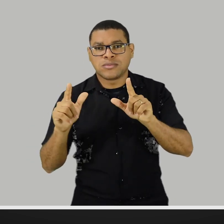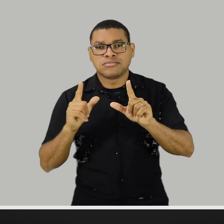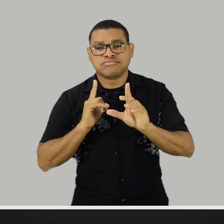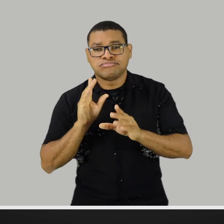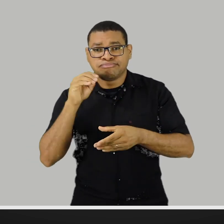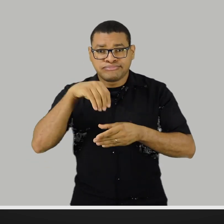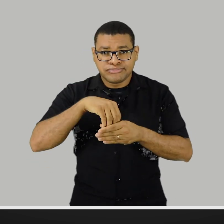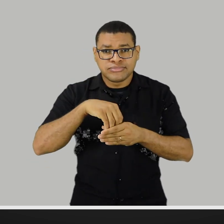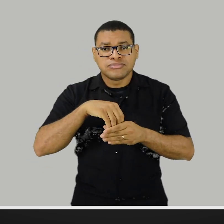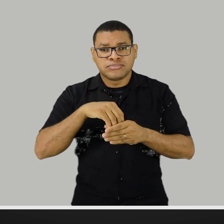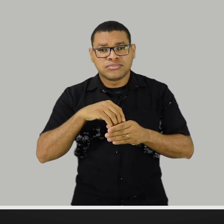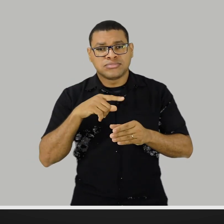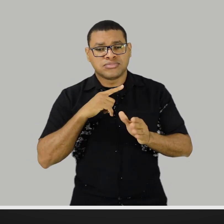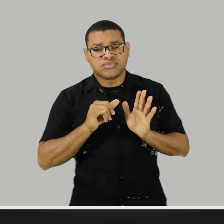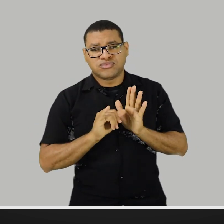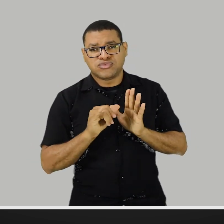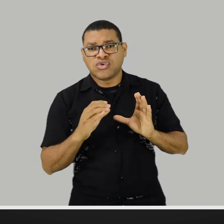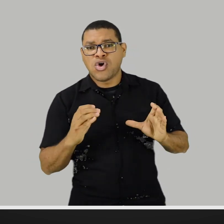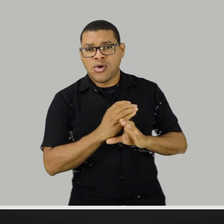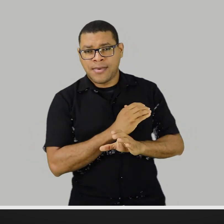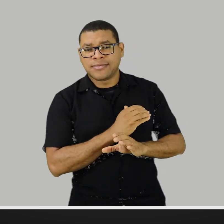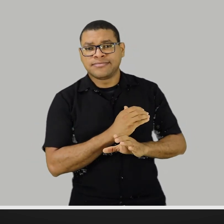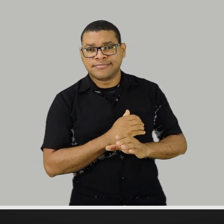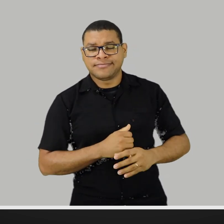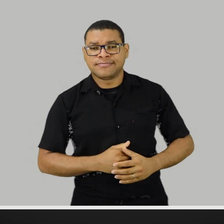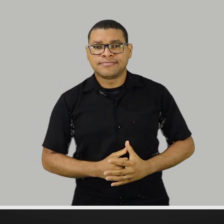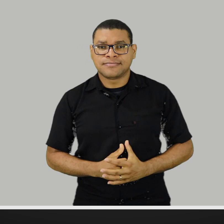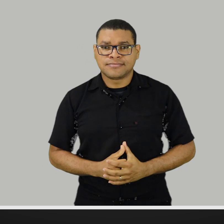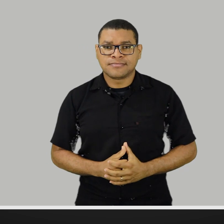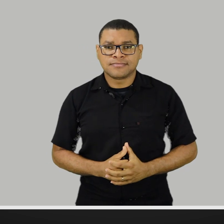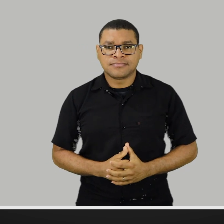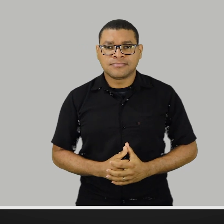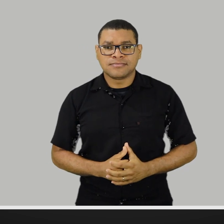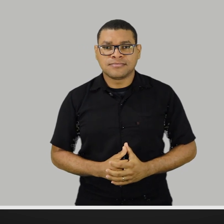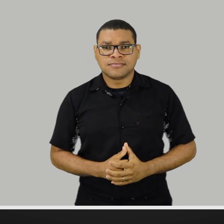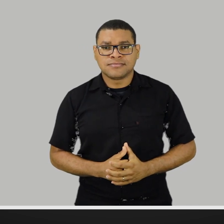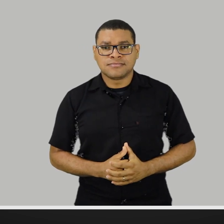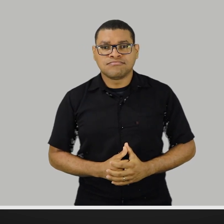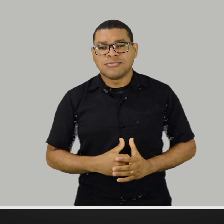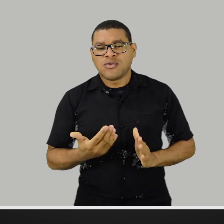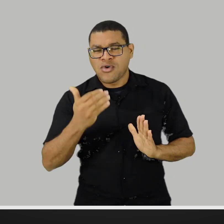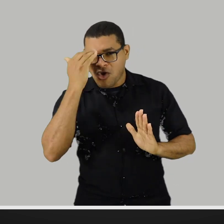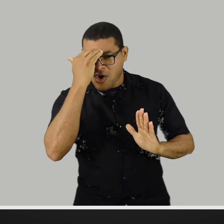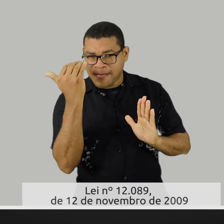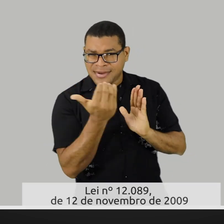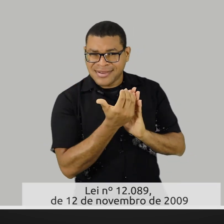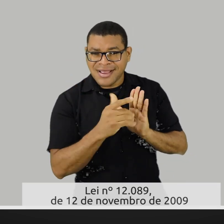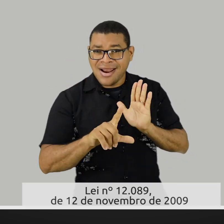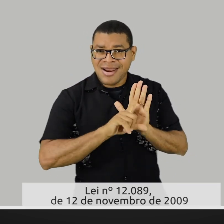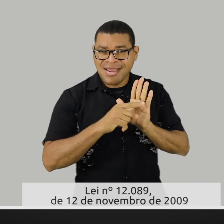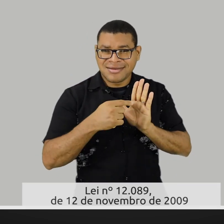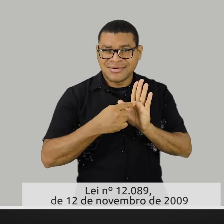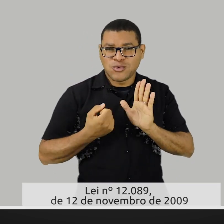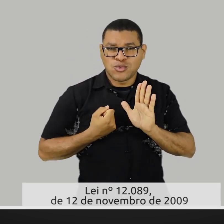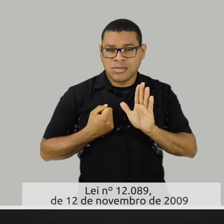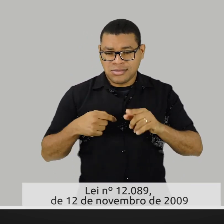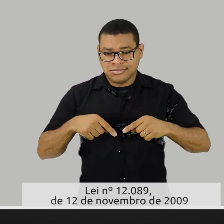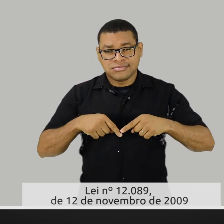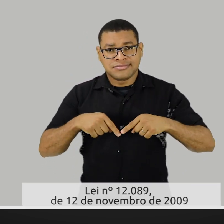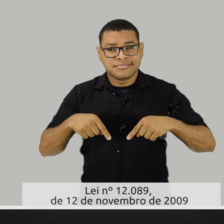passaram a constituir parte integrante deste edital 28 em obediência à Lei Nº